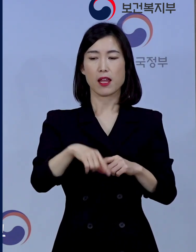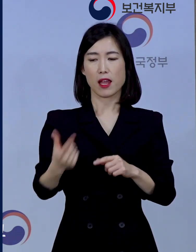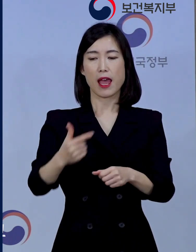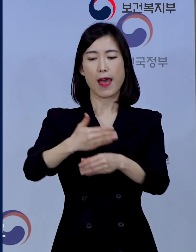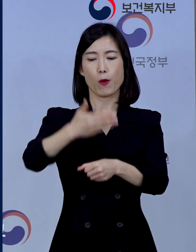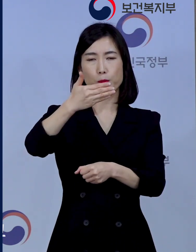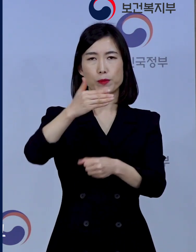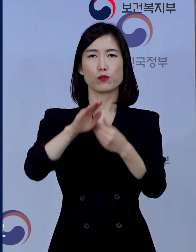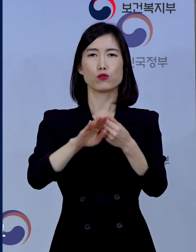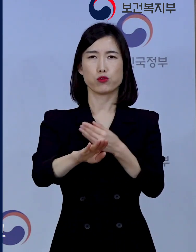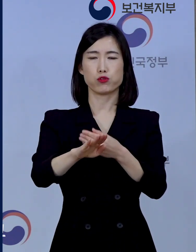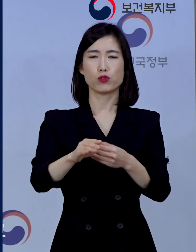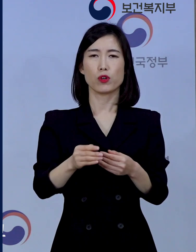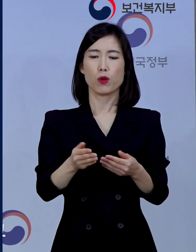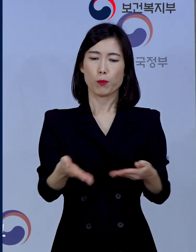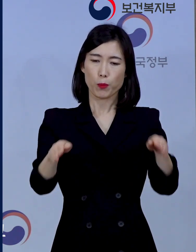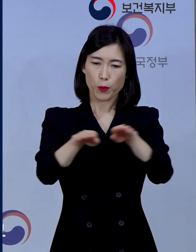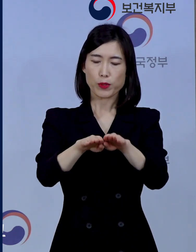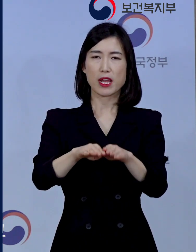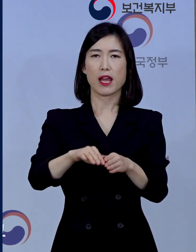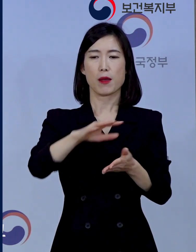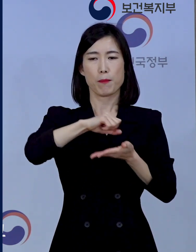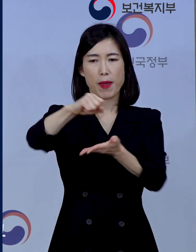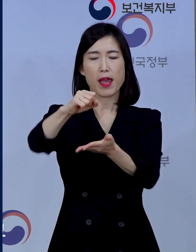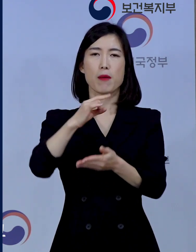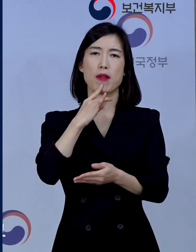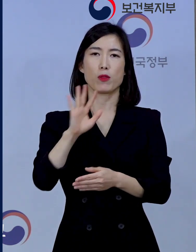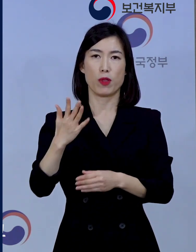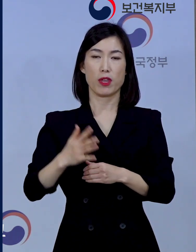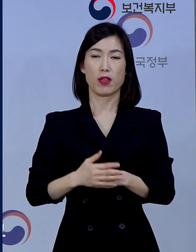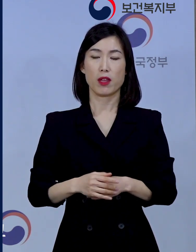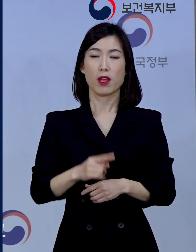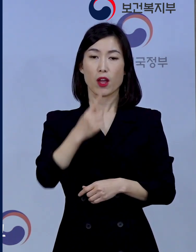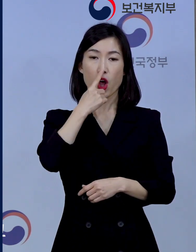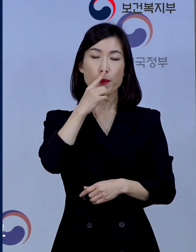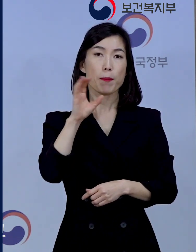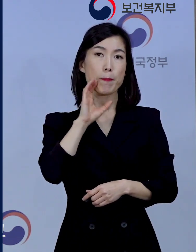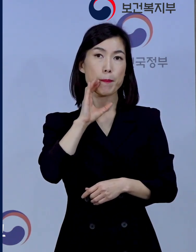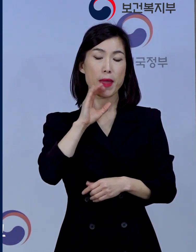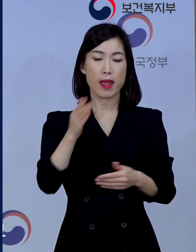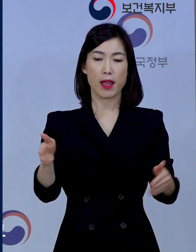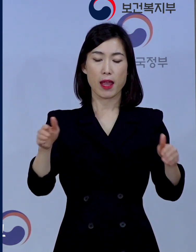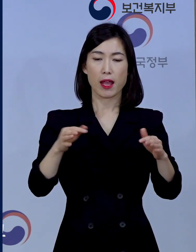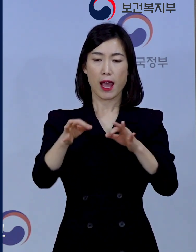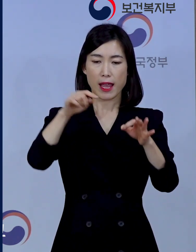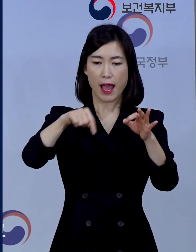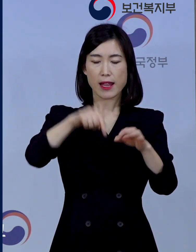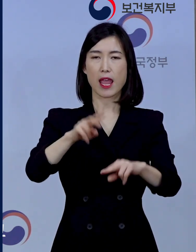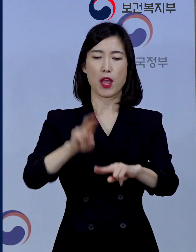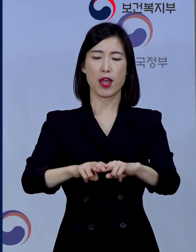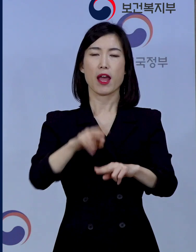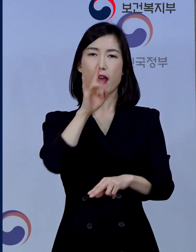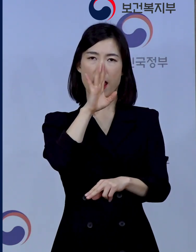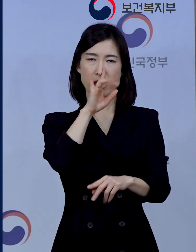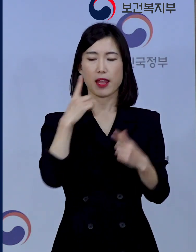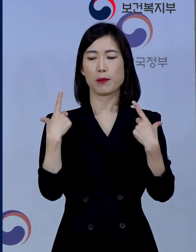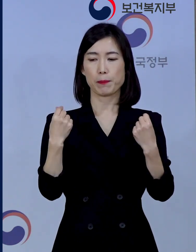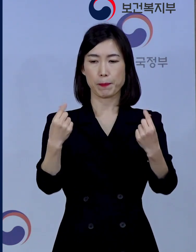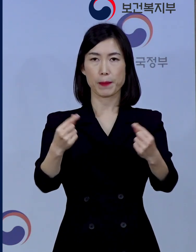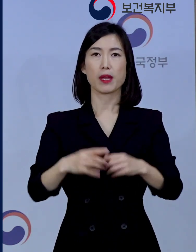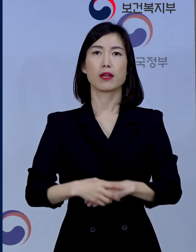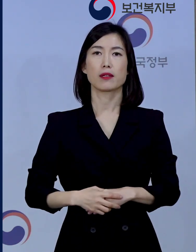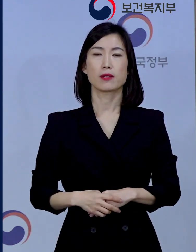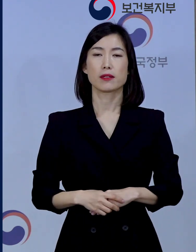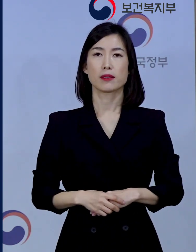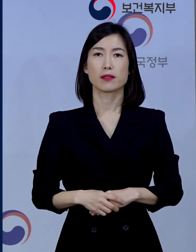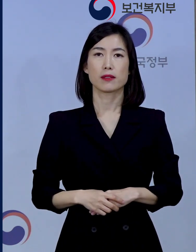식당은 오후 9시 이후 포장 배달만 허용하고 카페는 매장 내 착석을 금지하는 기존 조치가